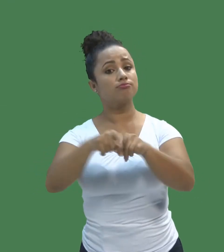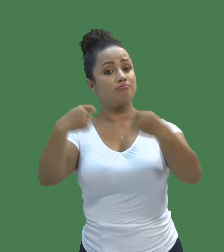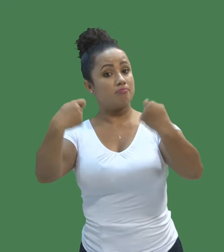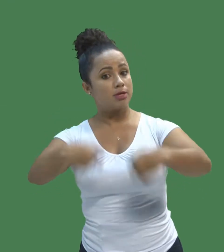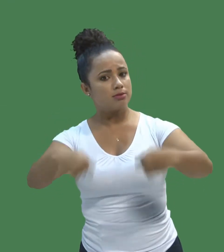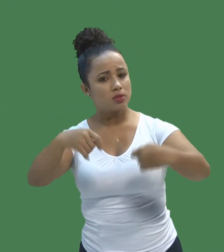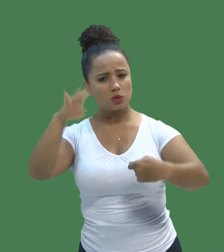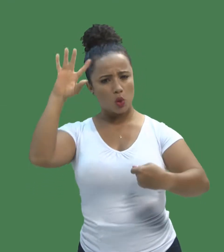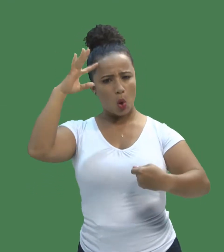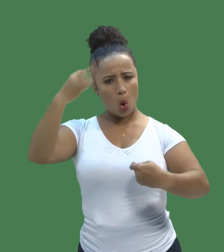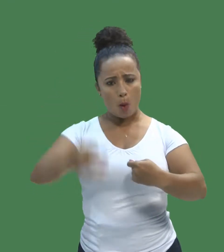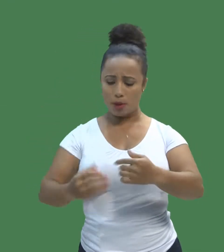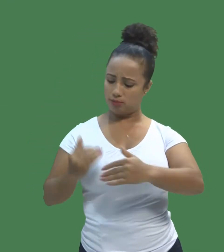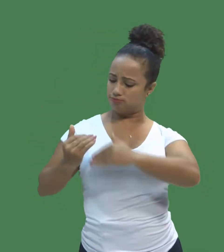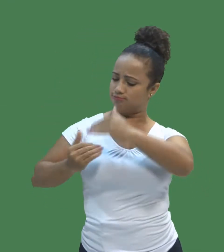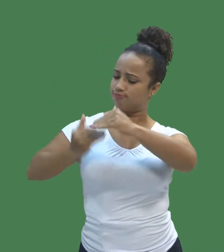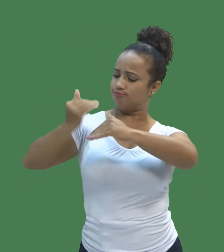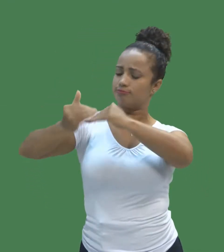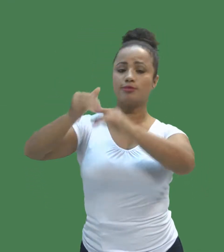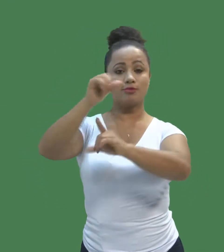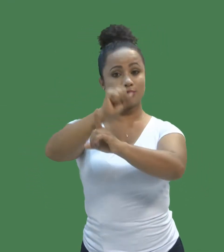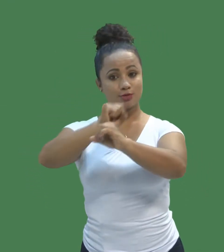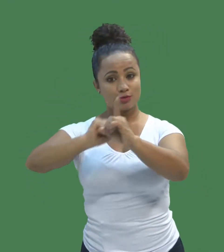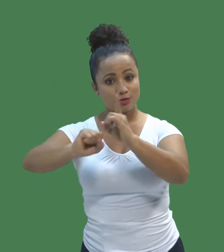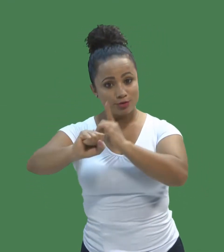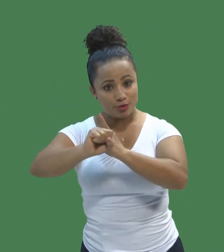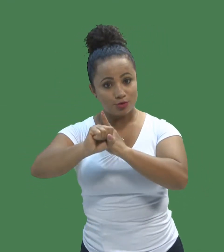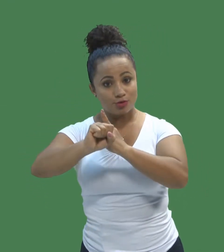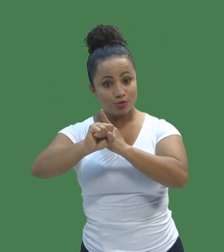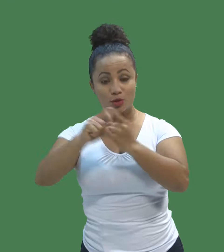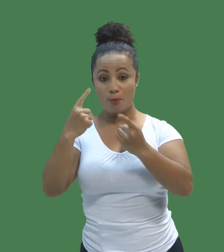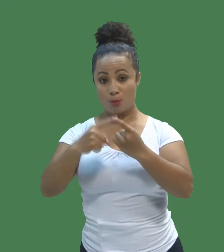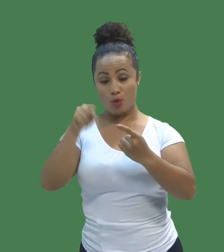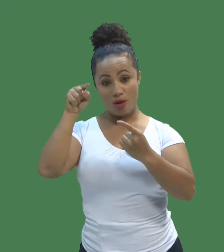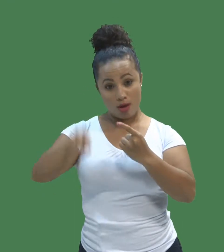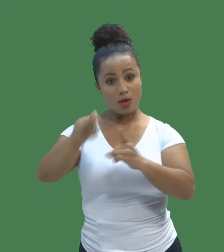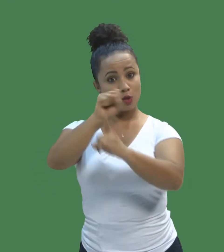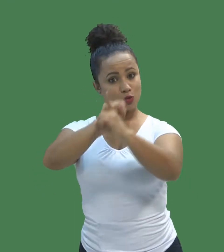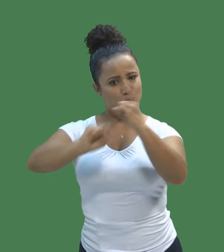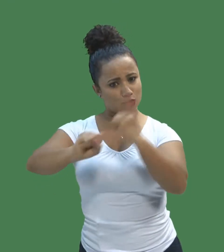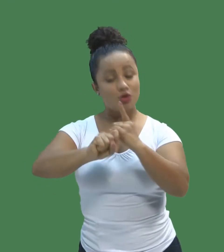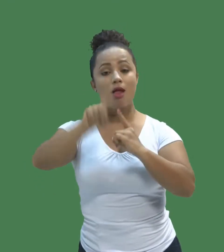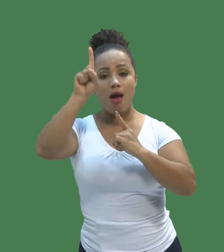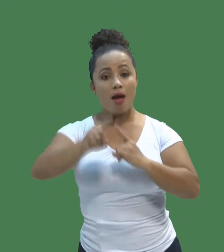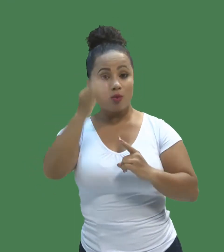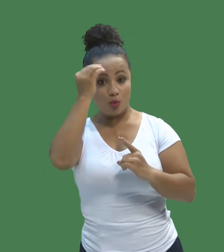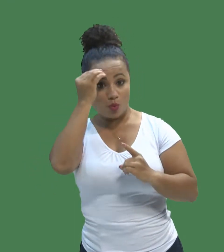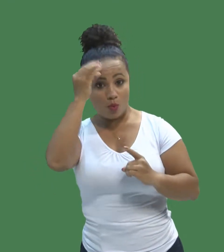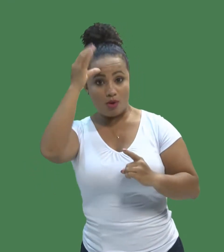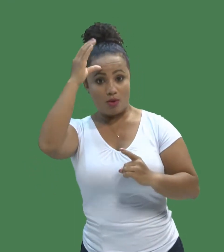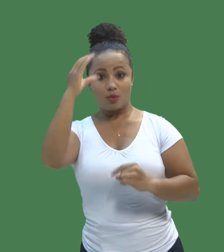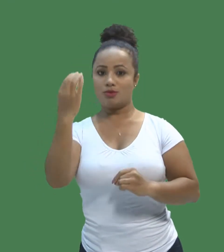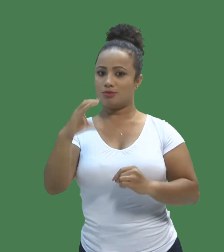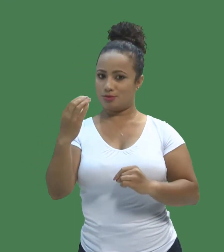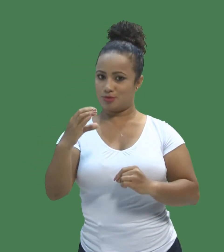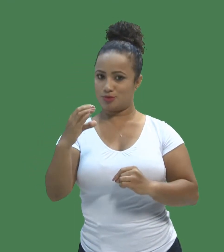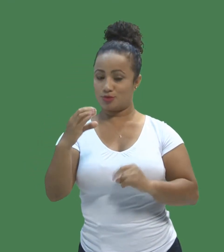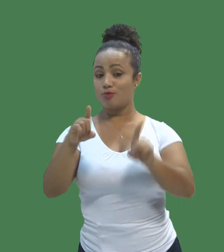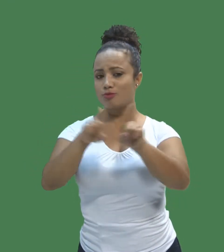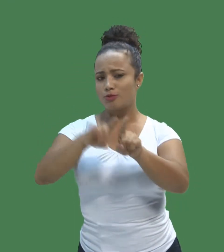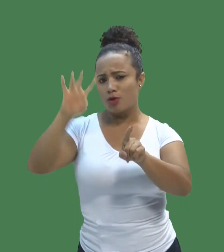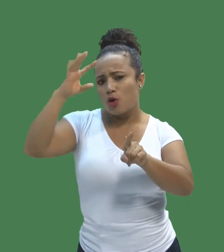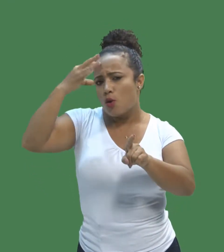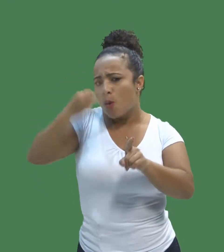necessário compreender o desenvolvimento da sociologia enquanto conhecimento científico e